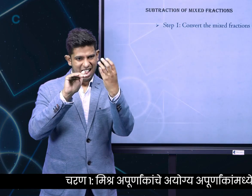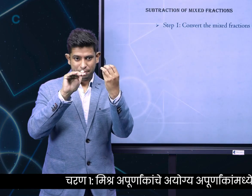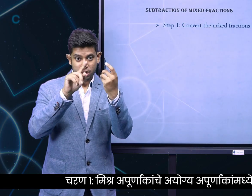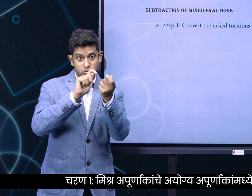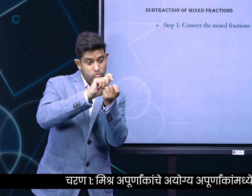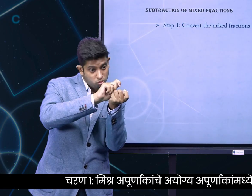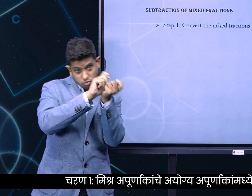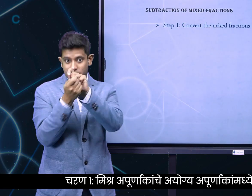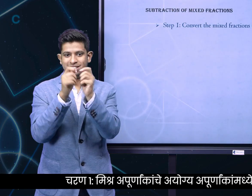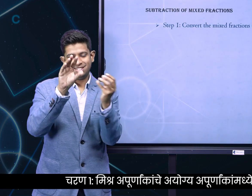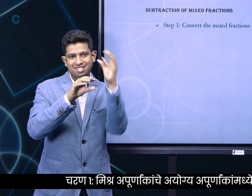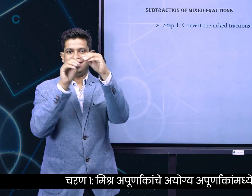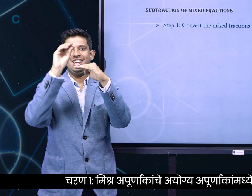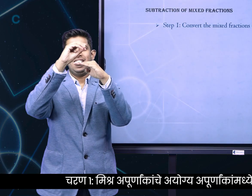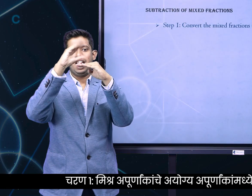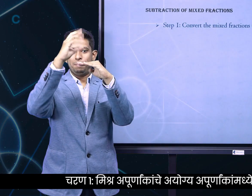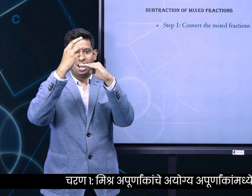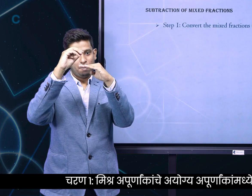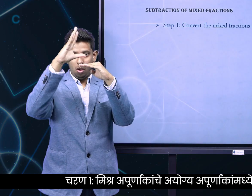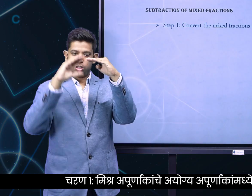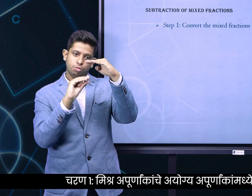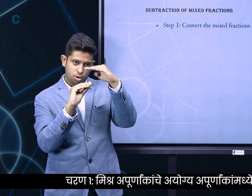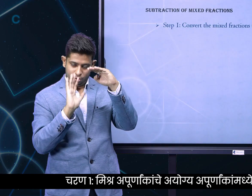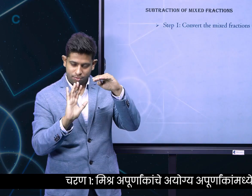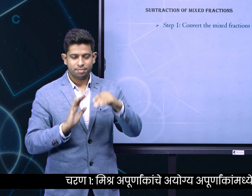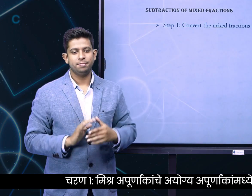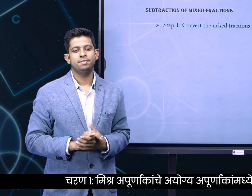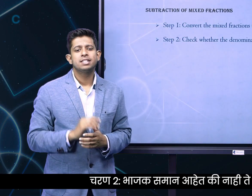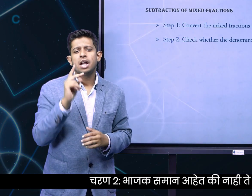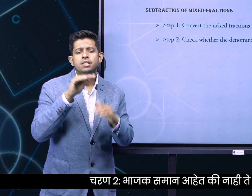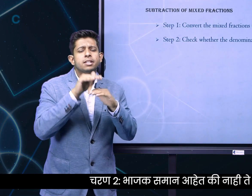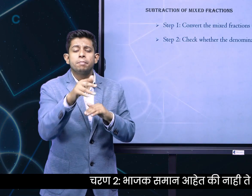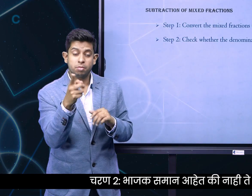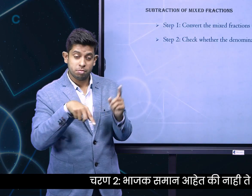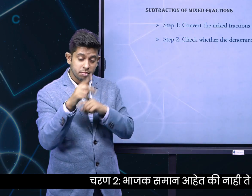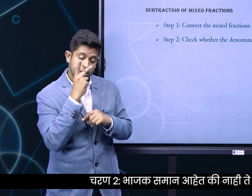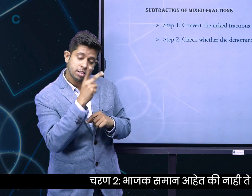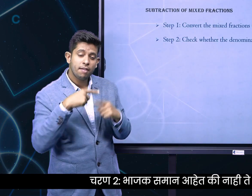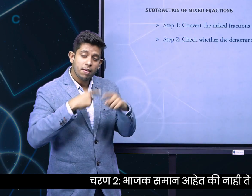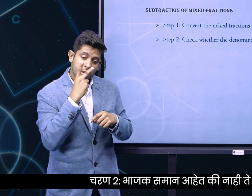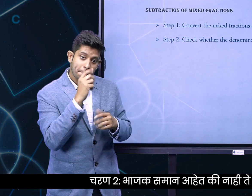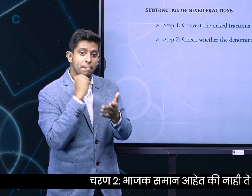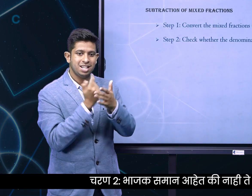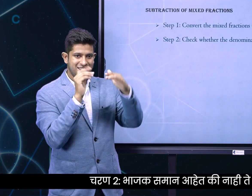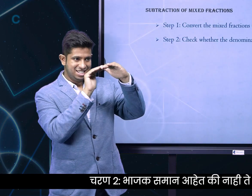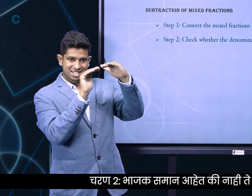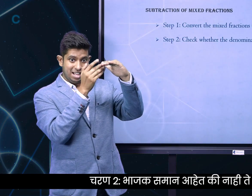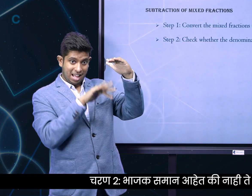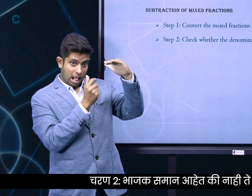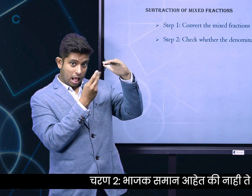मिश्र अपूर्णांकांचे अयोग्य अपूर्णांकांमध्ये रूपांतर करा. चरण 2. भाजक समान आहेत की नाही हे तपासा.